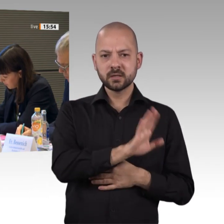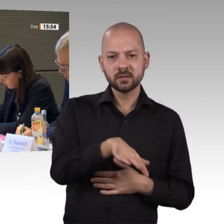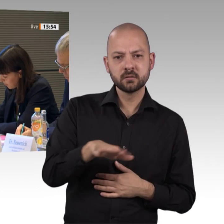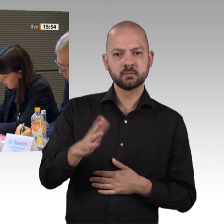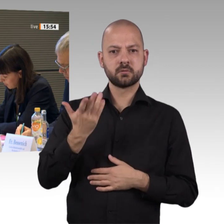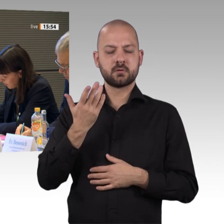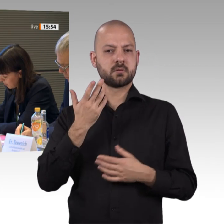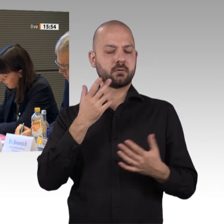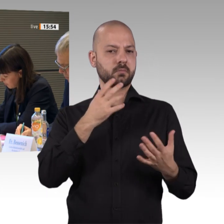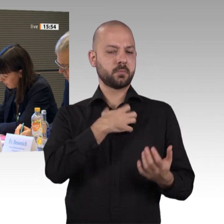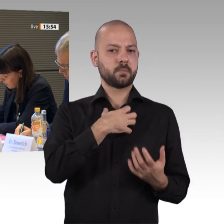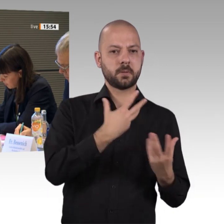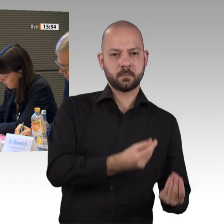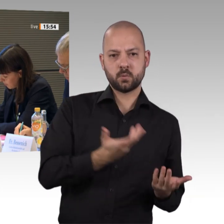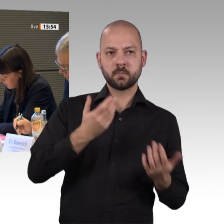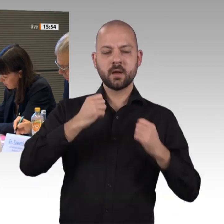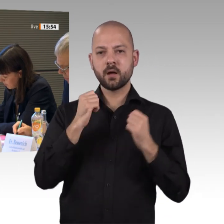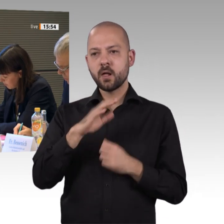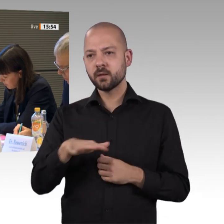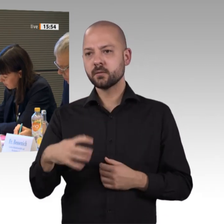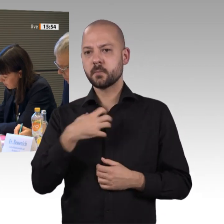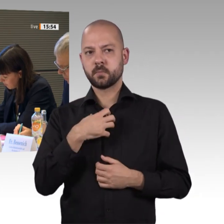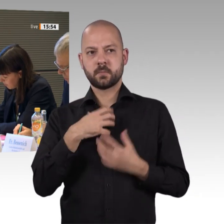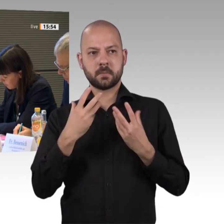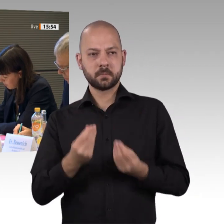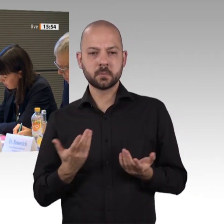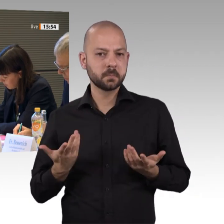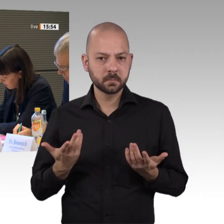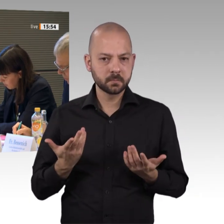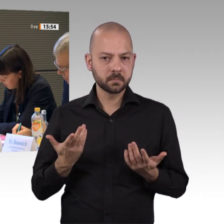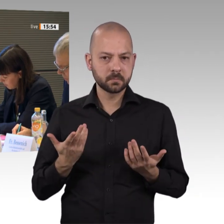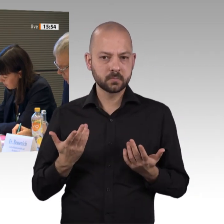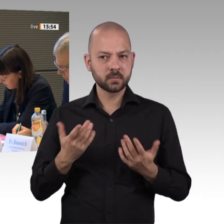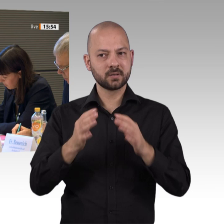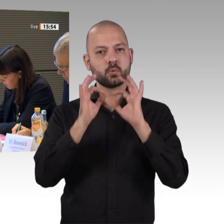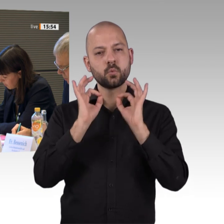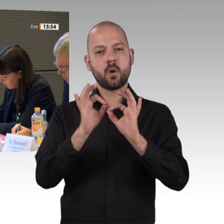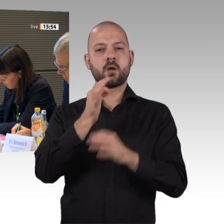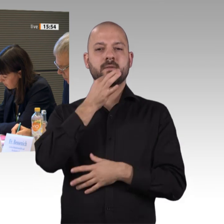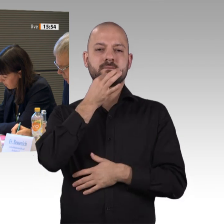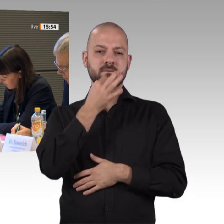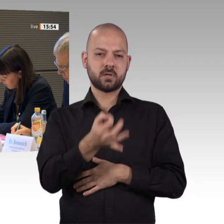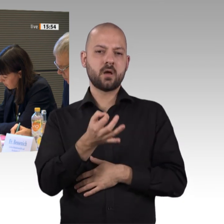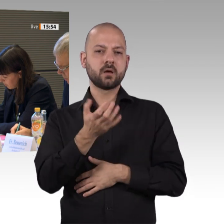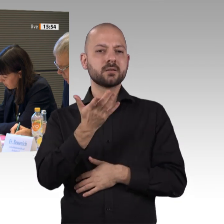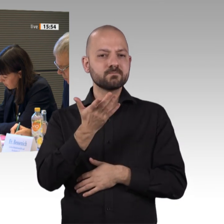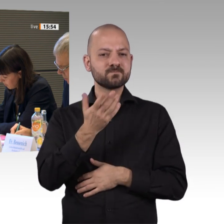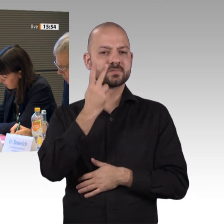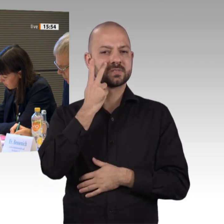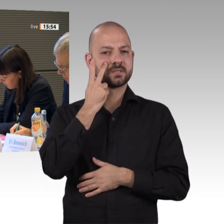Deutschland, wo es sehr schwer ist, einen Pflegeheimplatz zu finden. Und das wird sich nicht dadurch bessern, dass